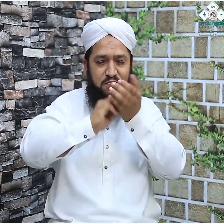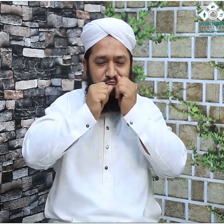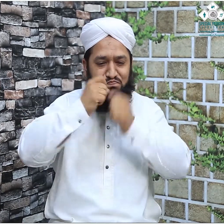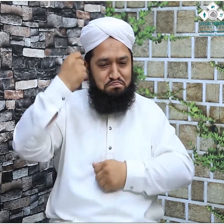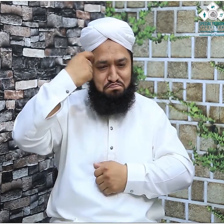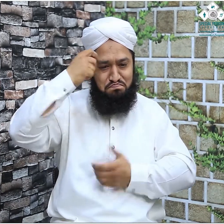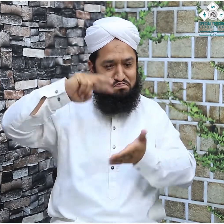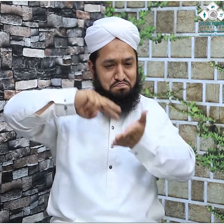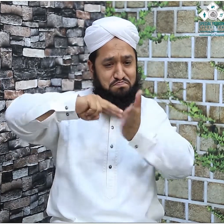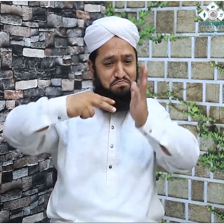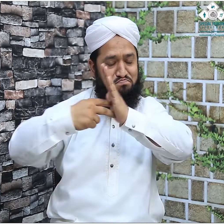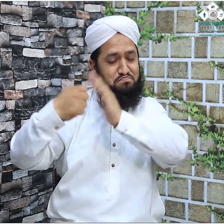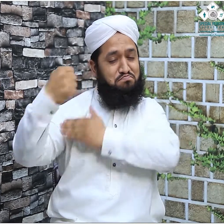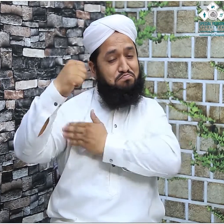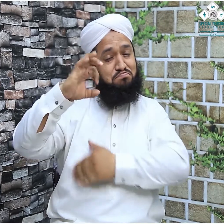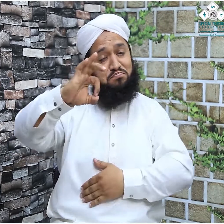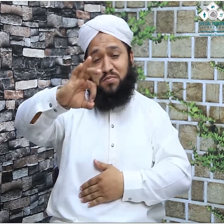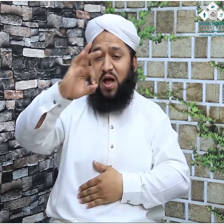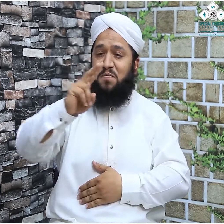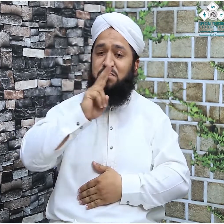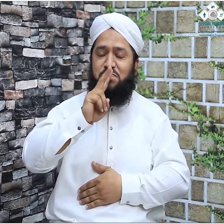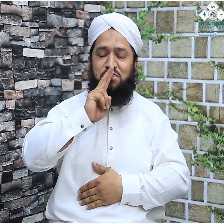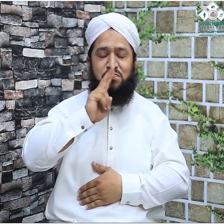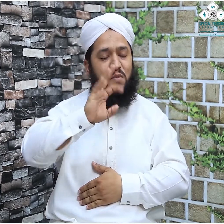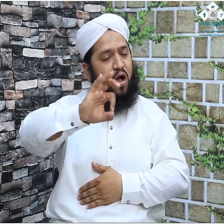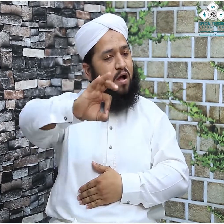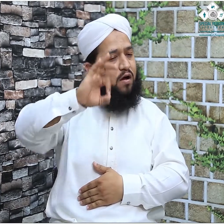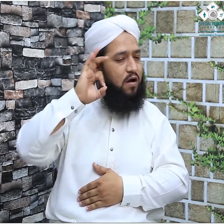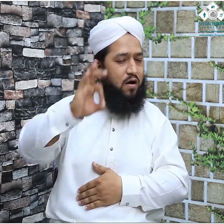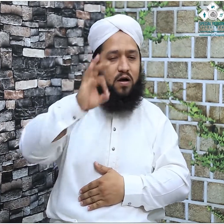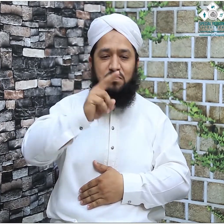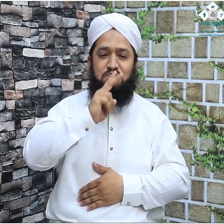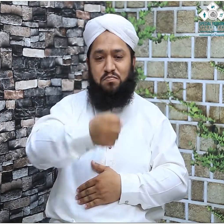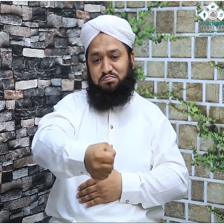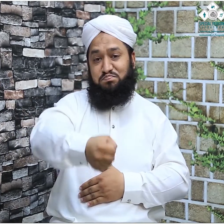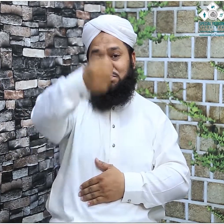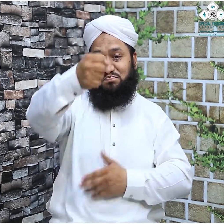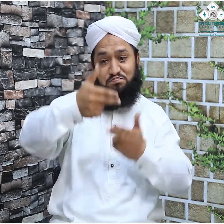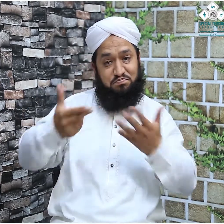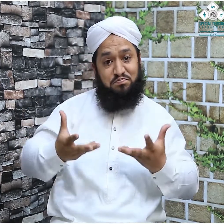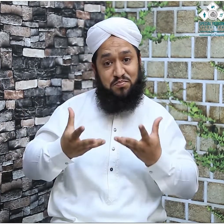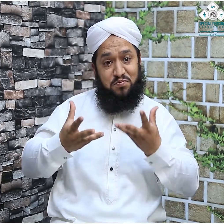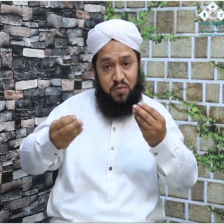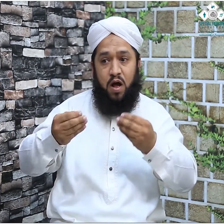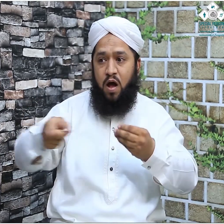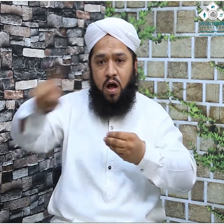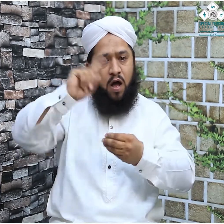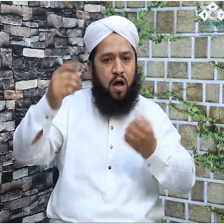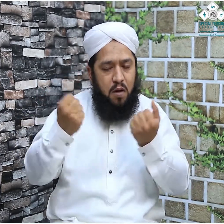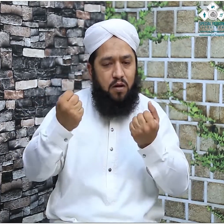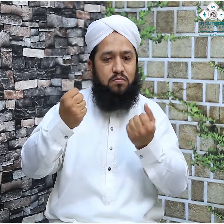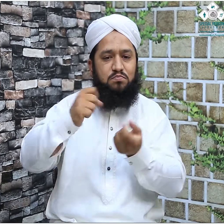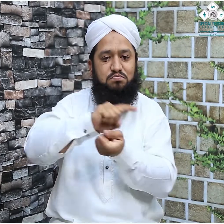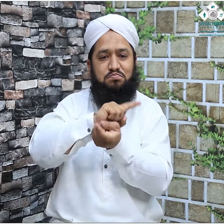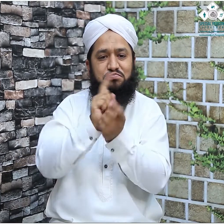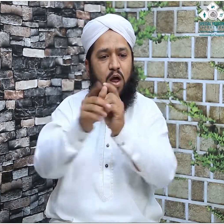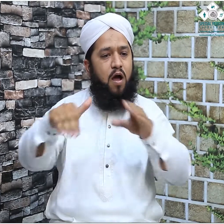کیا ایک ایسا فراست والا حکمت والا بیوٹیفل ڈیسیشن لیا کہ وہ لڑائی رک گئی اور حجرِ اسوت کعبے کی